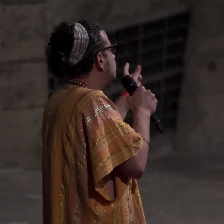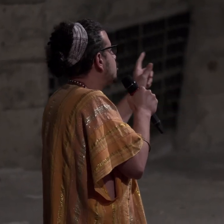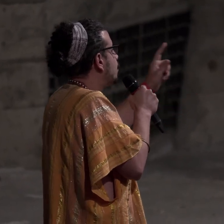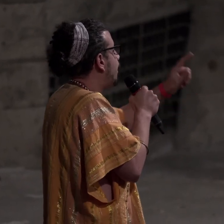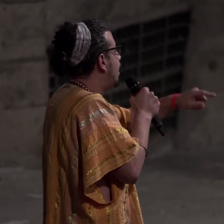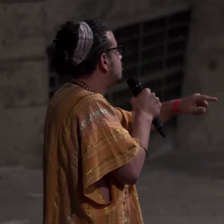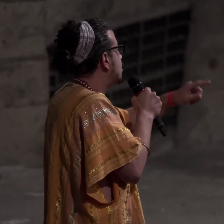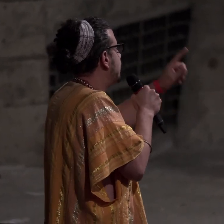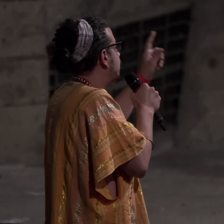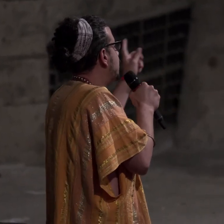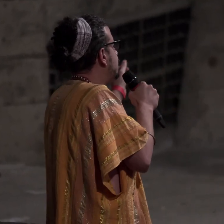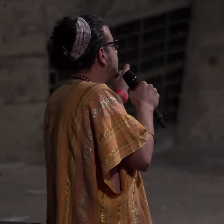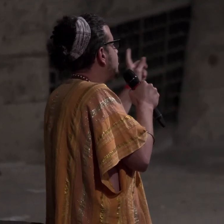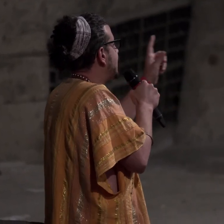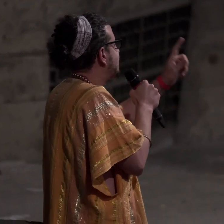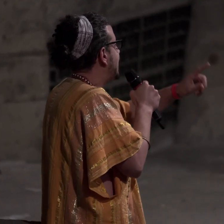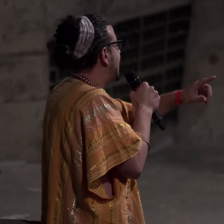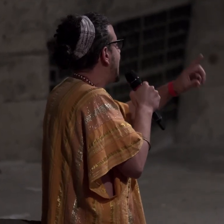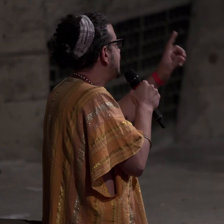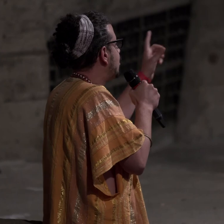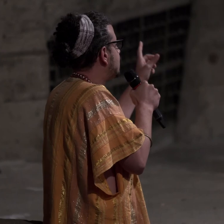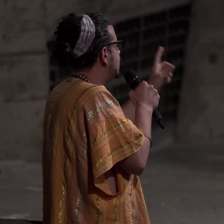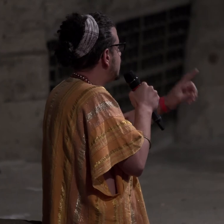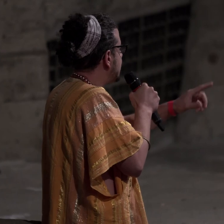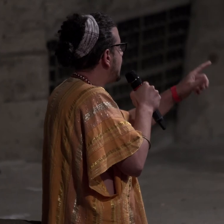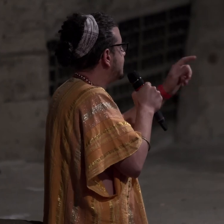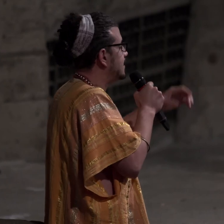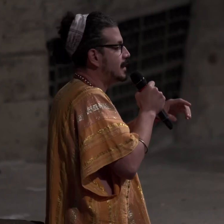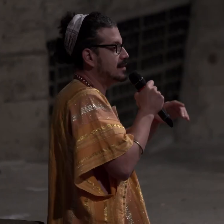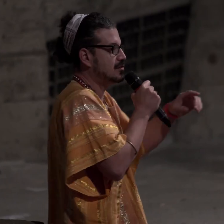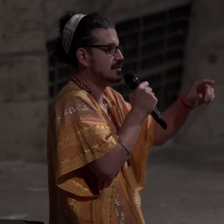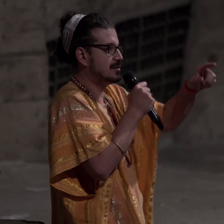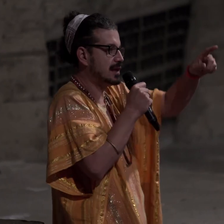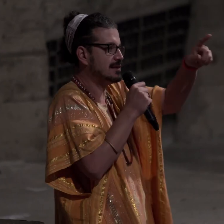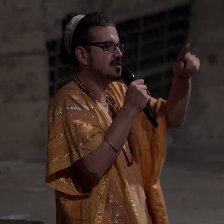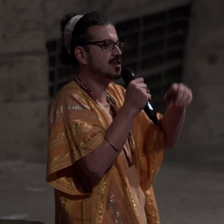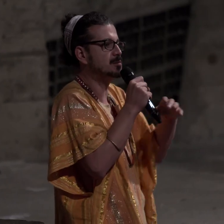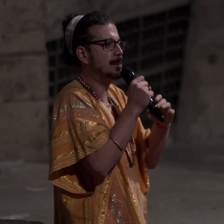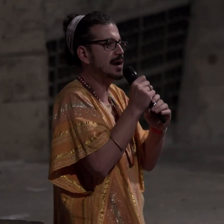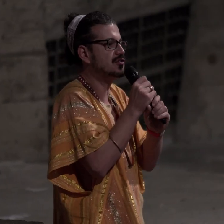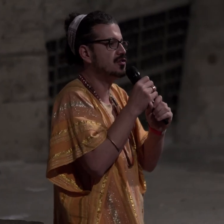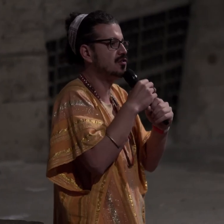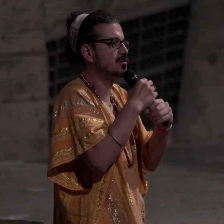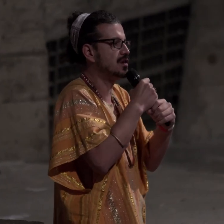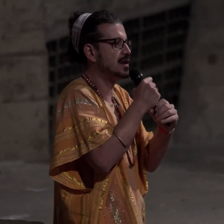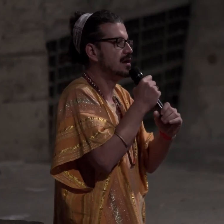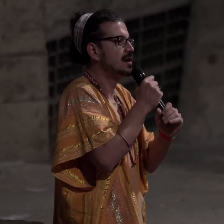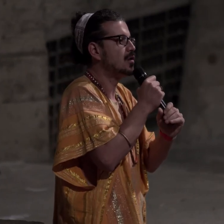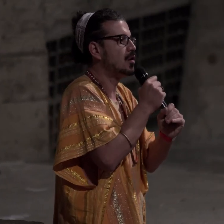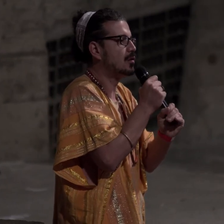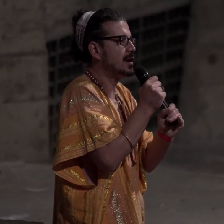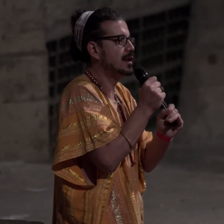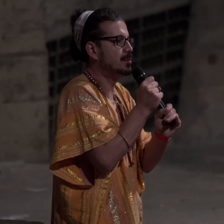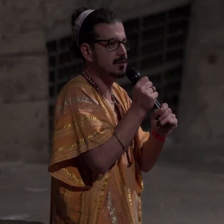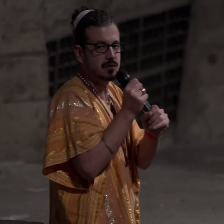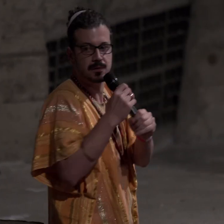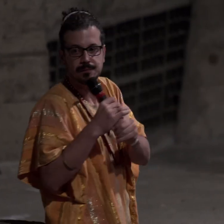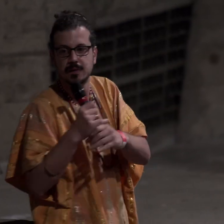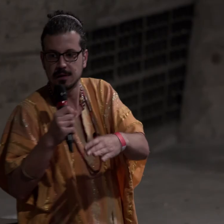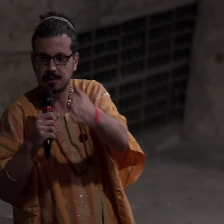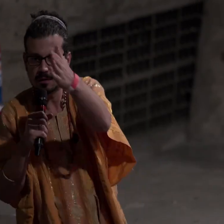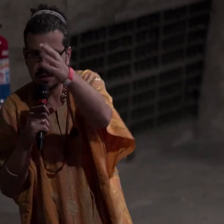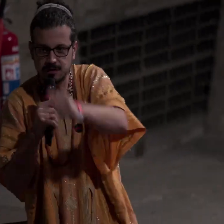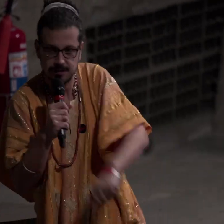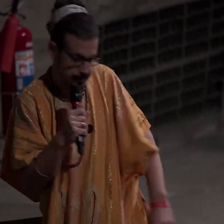que pode ou não pode o que é proibido que é sagrado acho que seja um debate interessante interessantíssimo a partir disso que você colocou aqui para